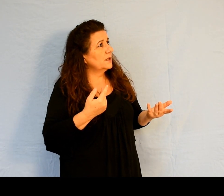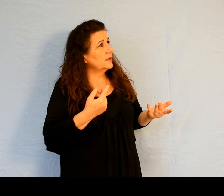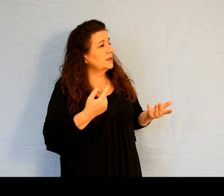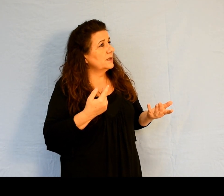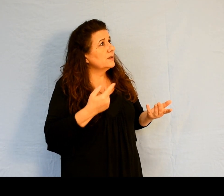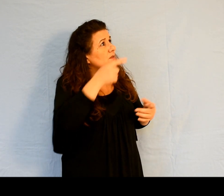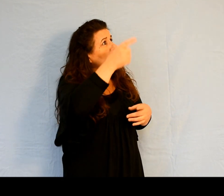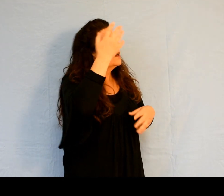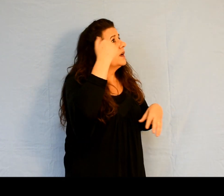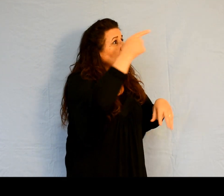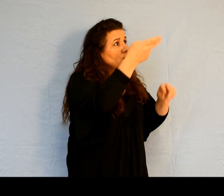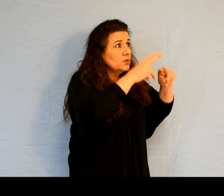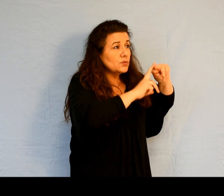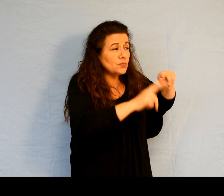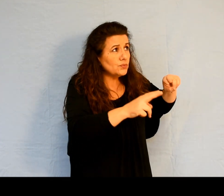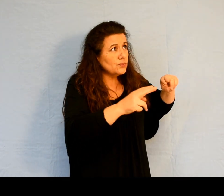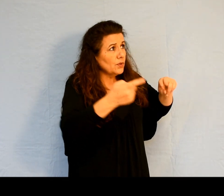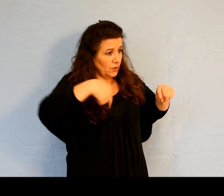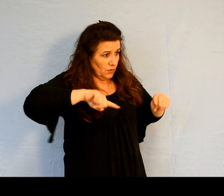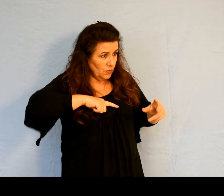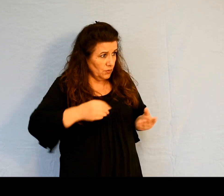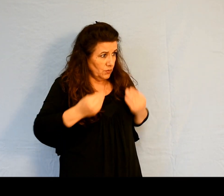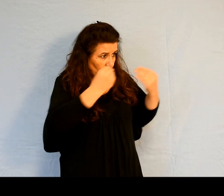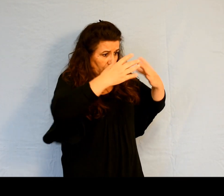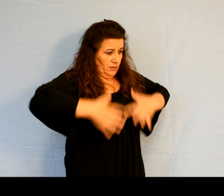Tu étais nu et nous t'avons habillé?